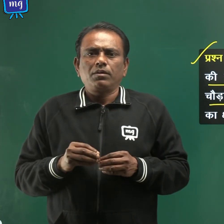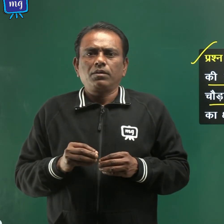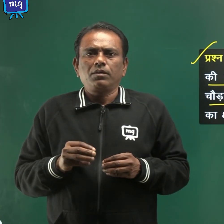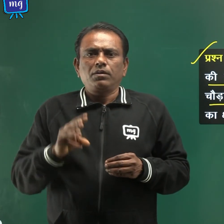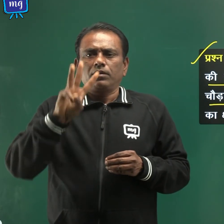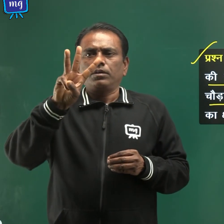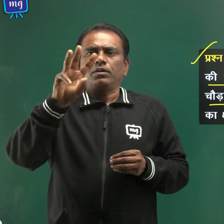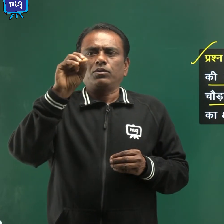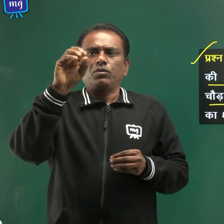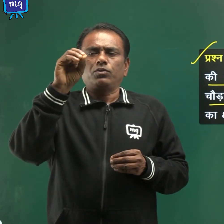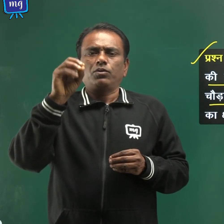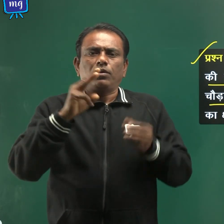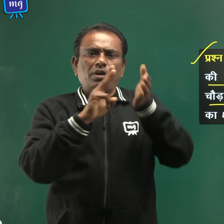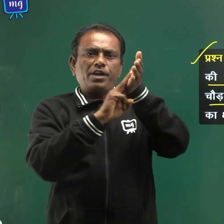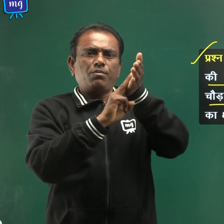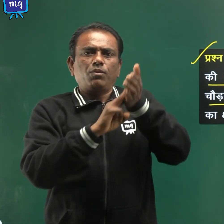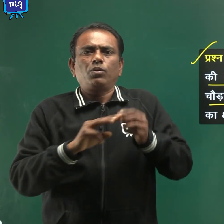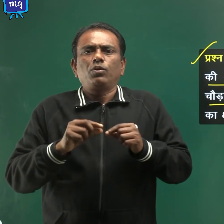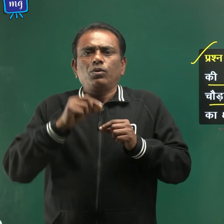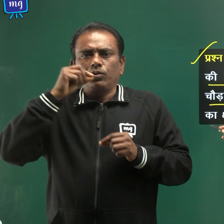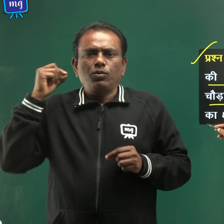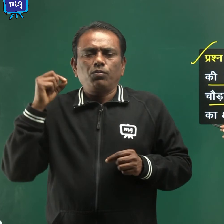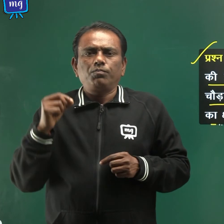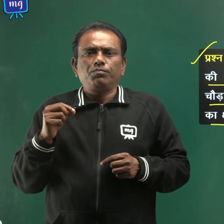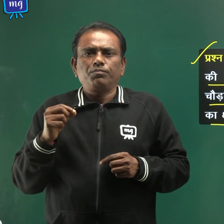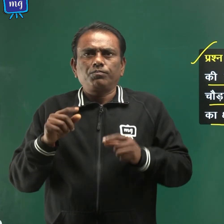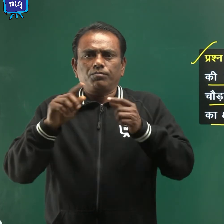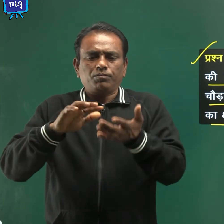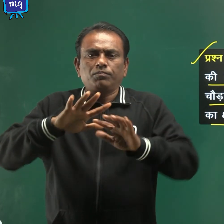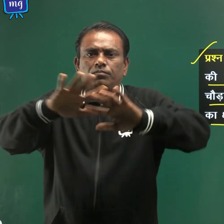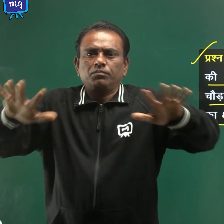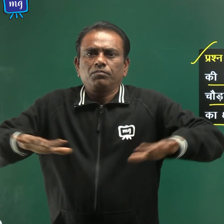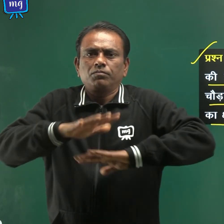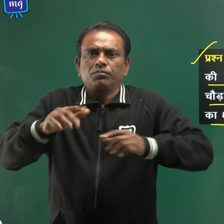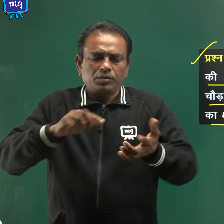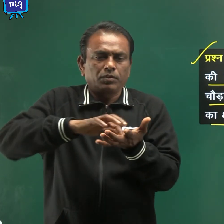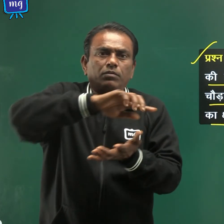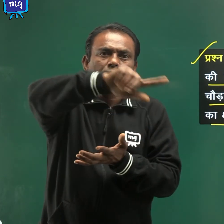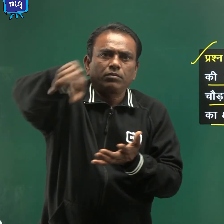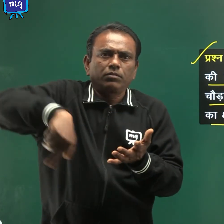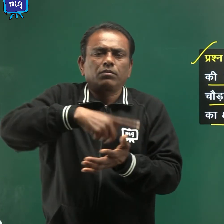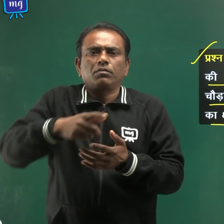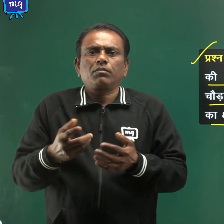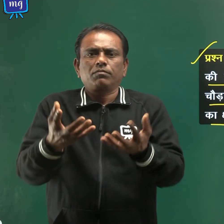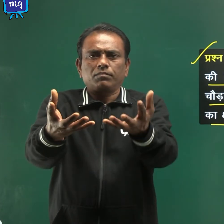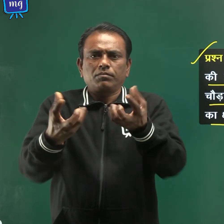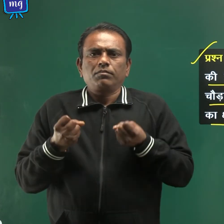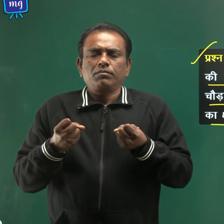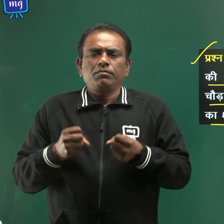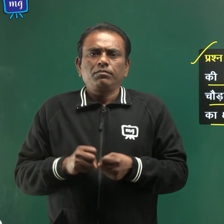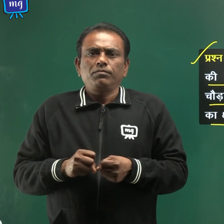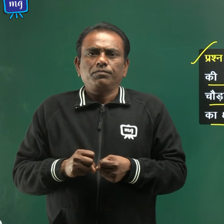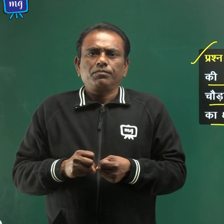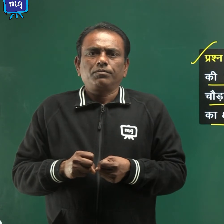है 300 मीटर है है तो भूखंड का क्षेत्रफल को ज्ञात कीजिए